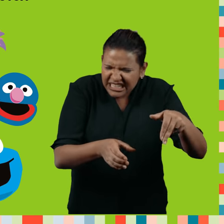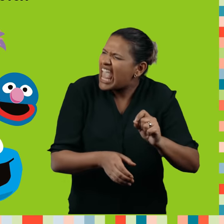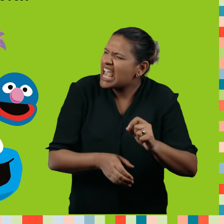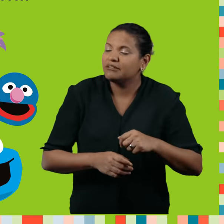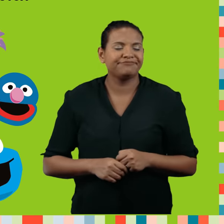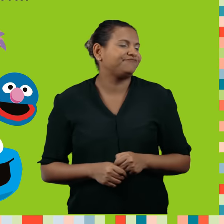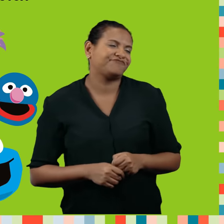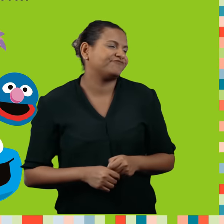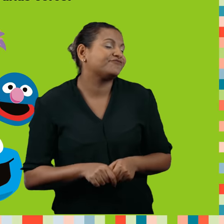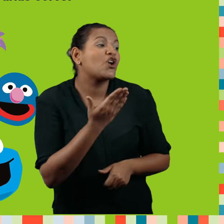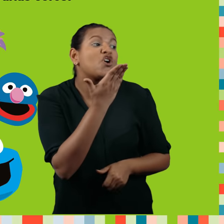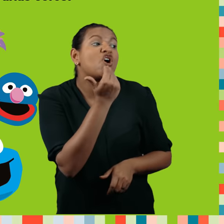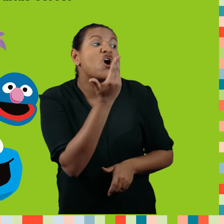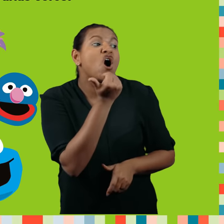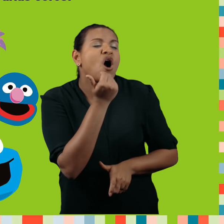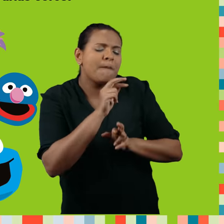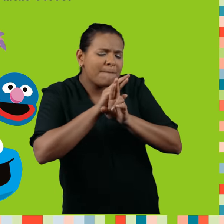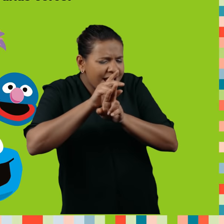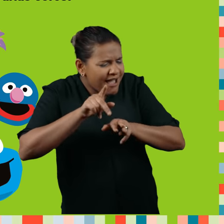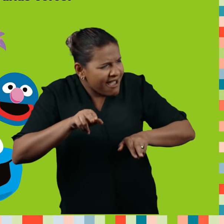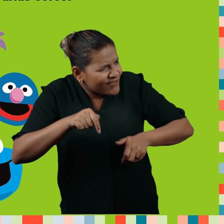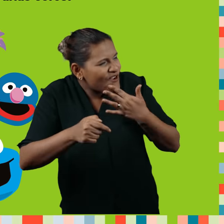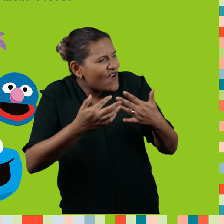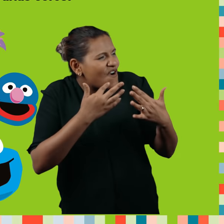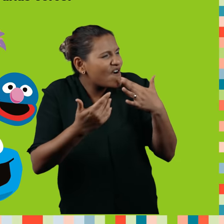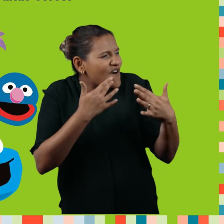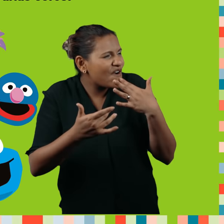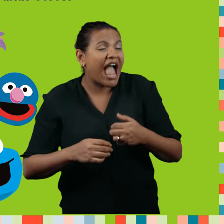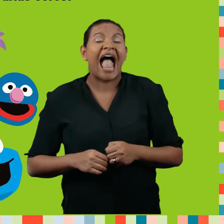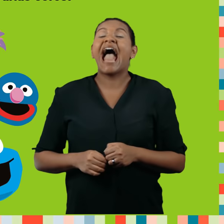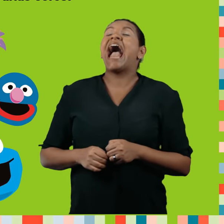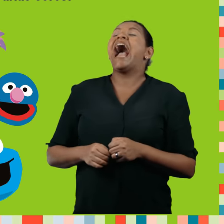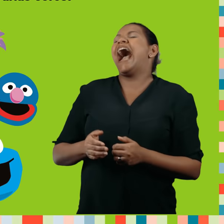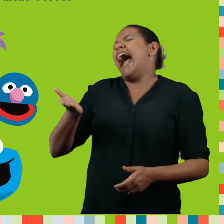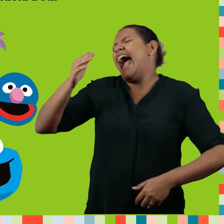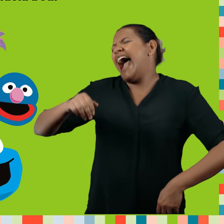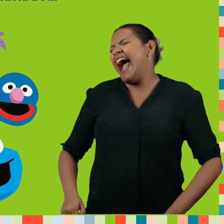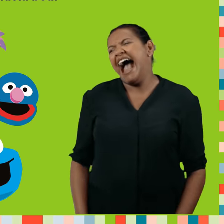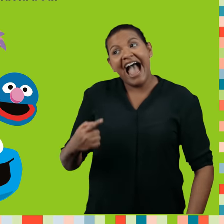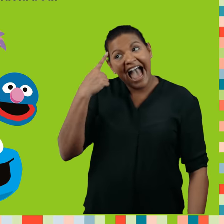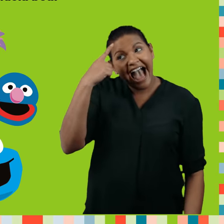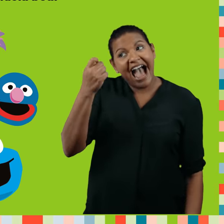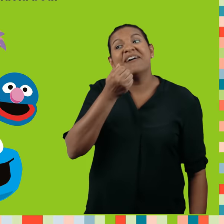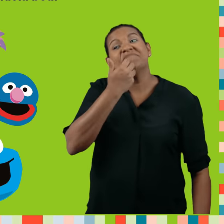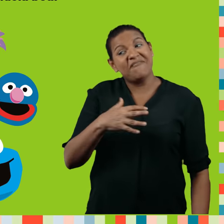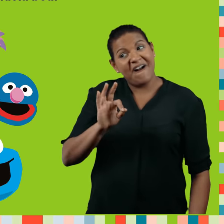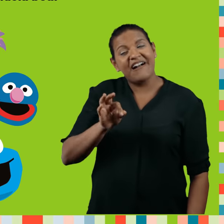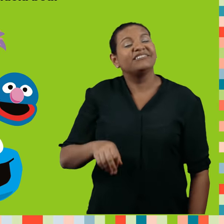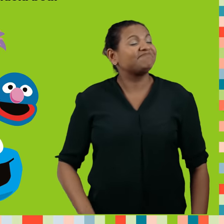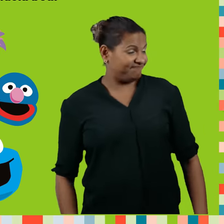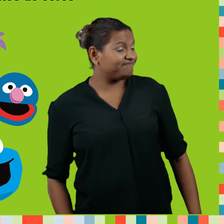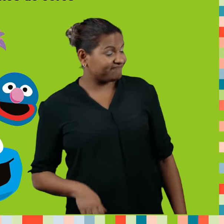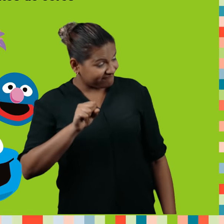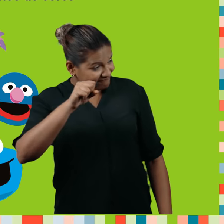Não, Grover! É para comer alimentos diferentes, de várias cores! Menina, que ideia